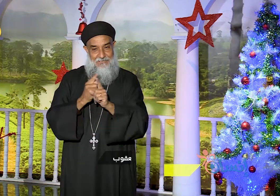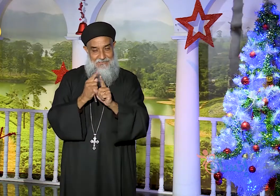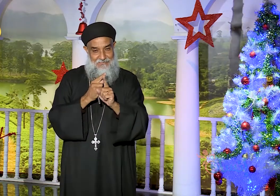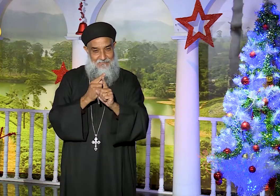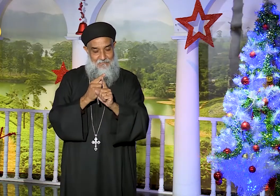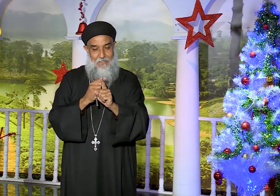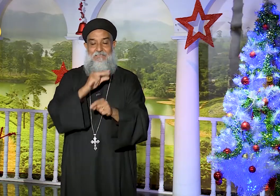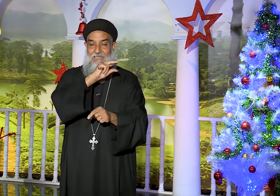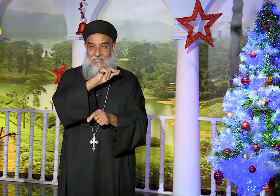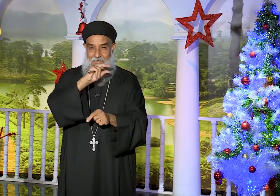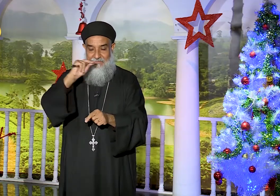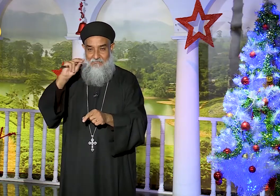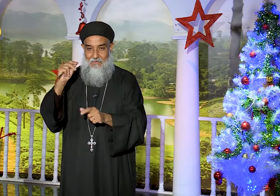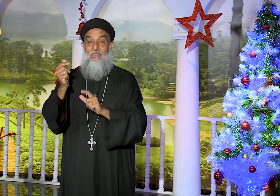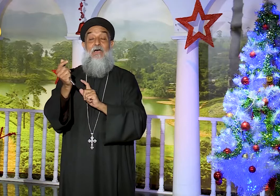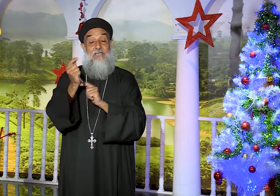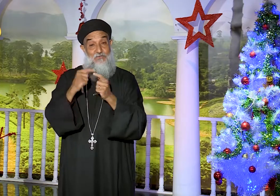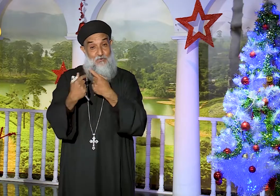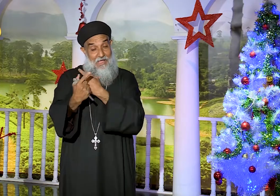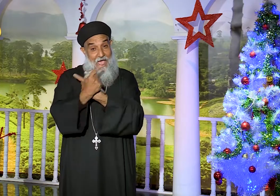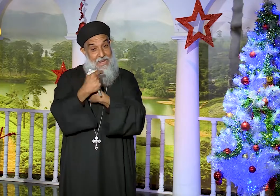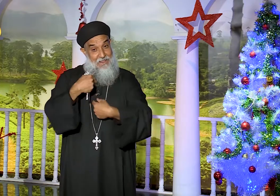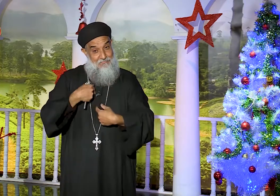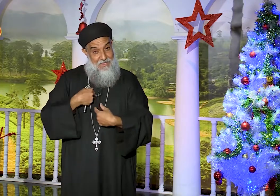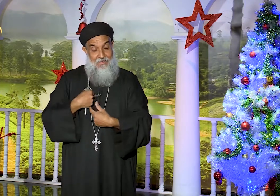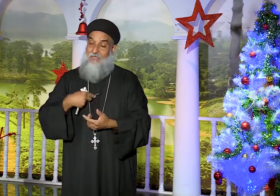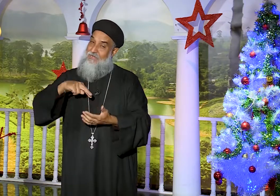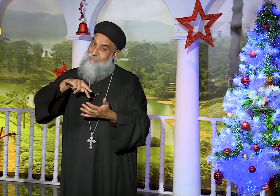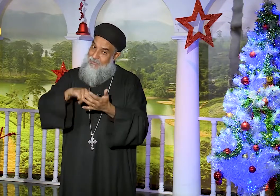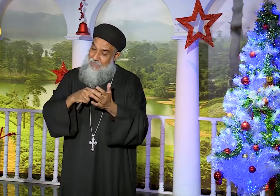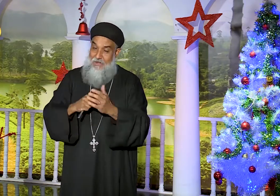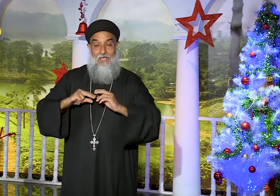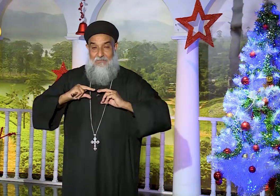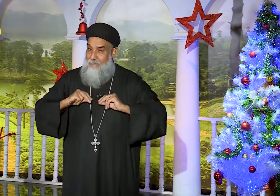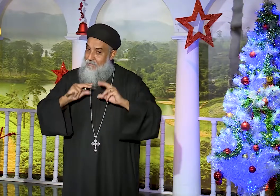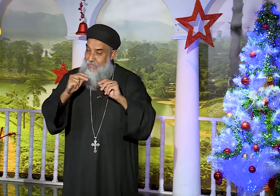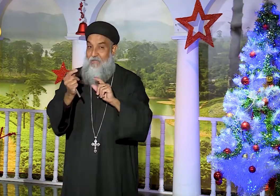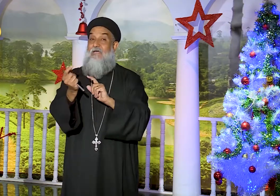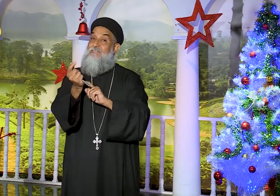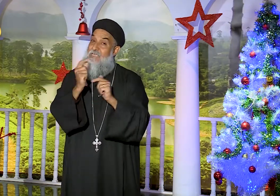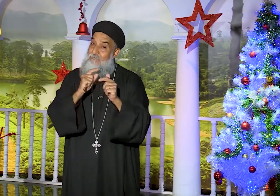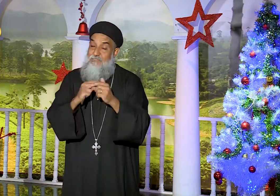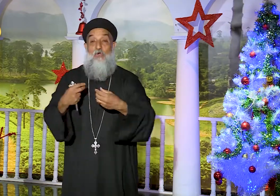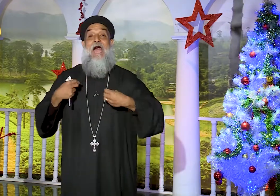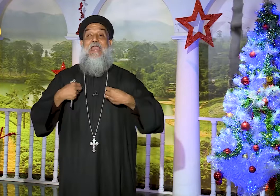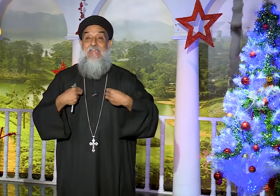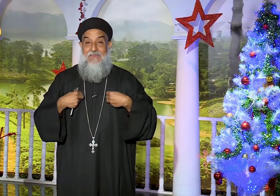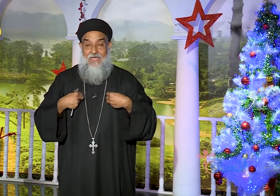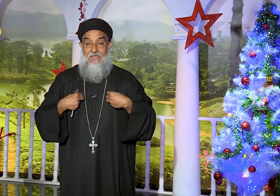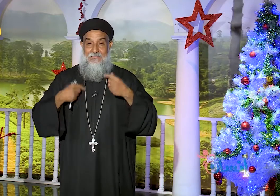ماشيين زي تمام تمام يسوع علمنا، احنا بنعمل تمام تمام زي ما يسوع قال لنا، زي